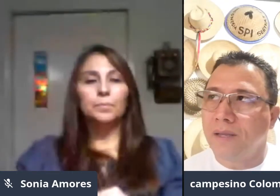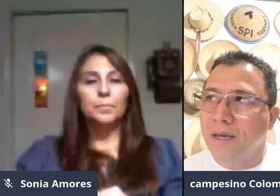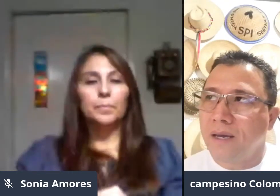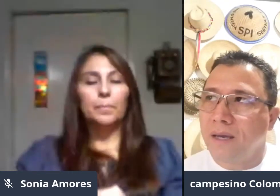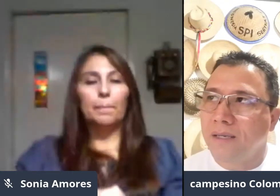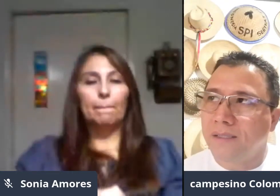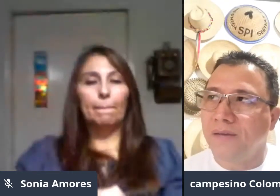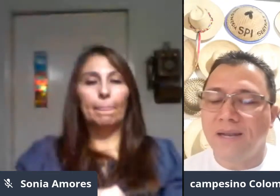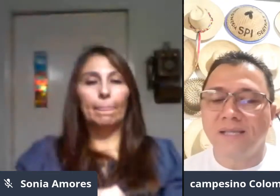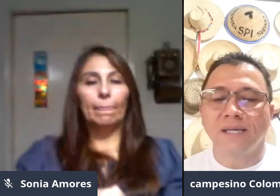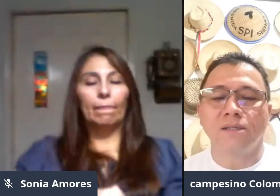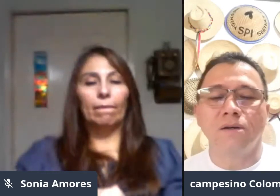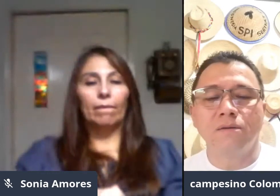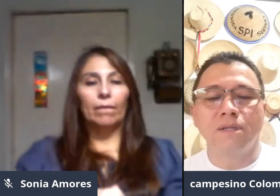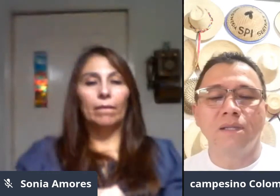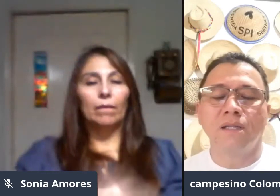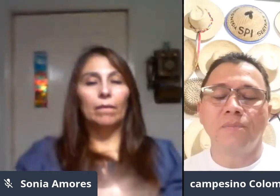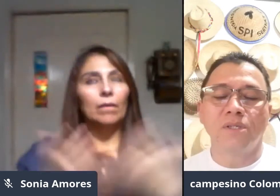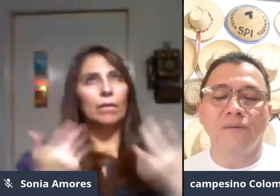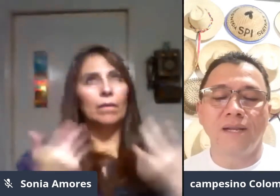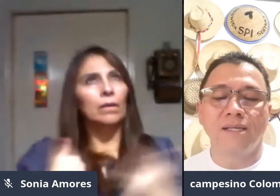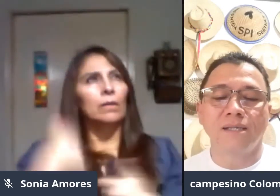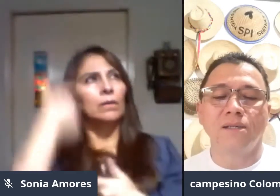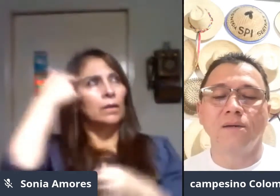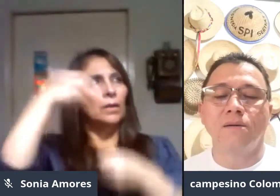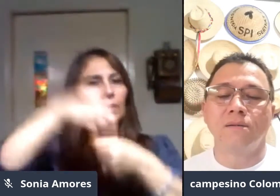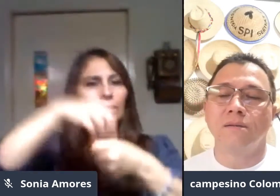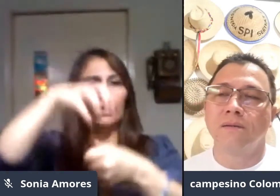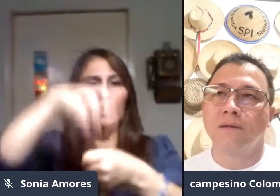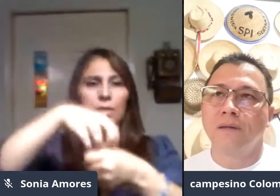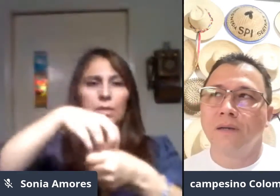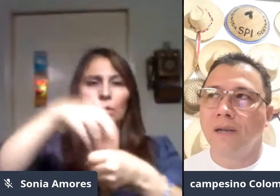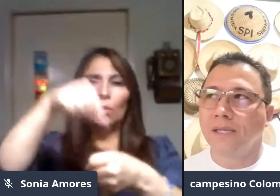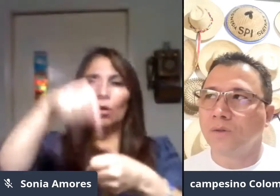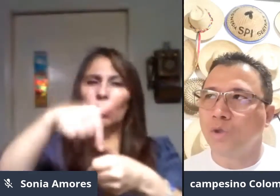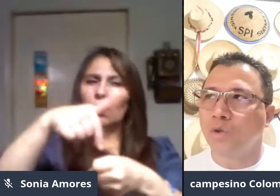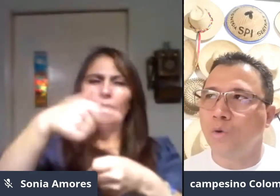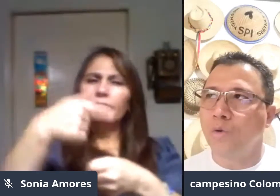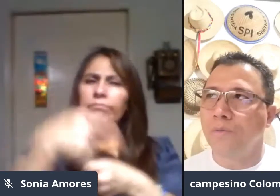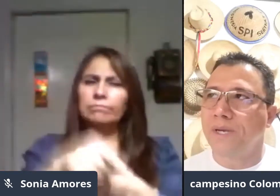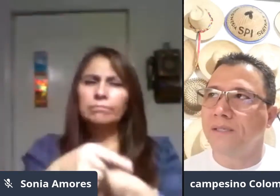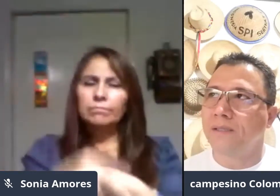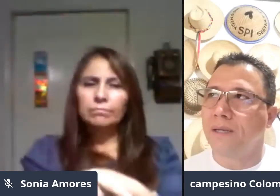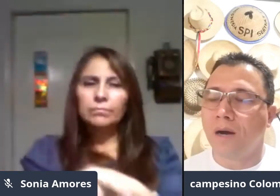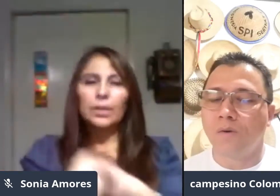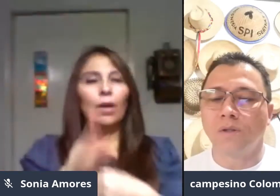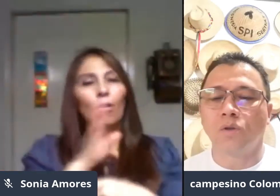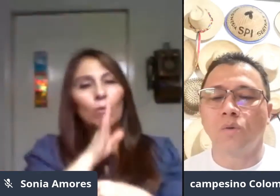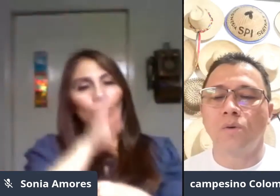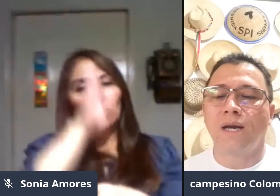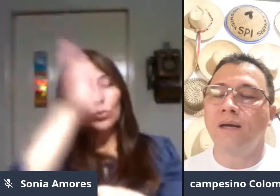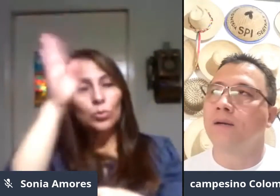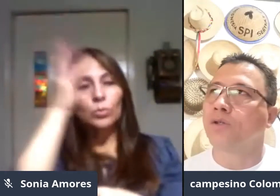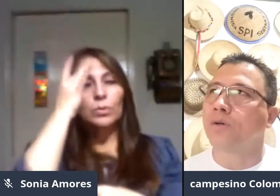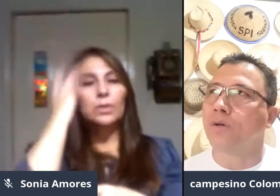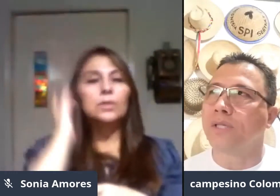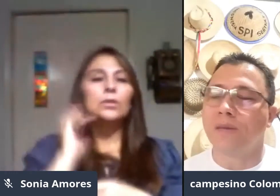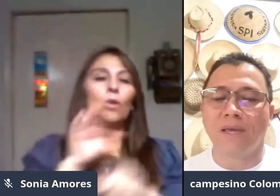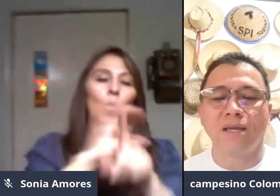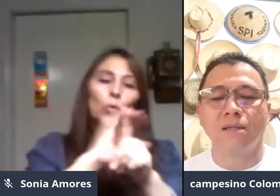Hablando de civilización, uno entiende por civilización las costumbres, la cultura,